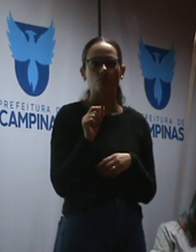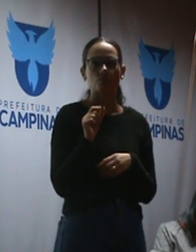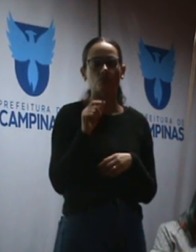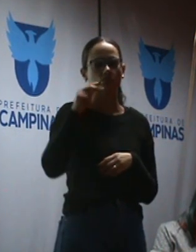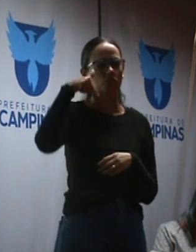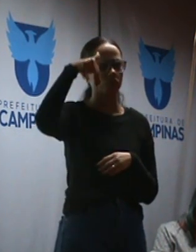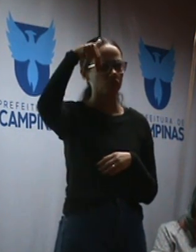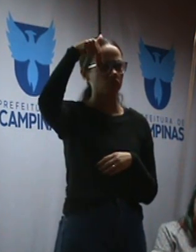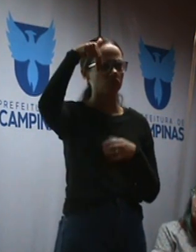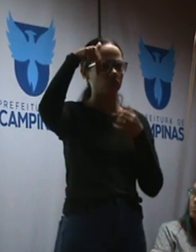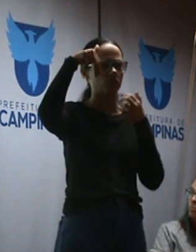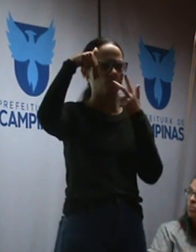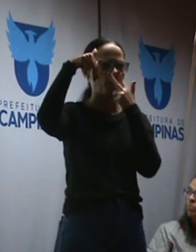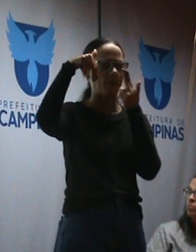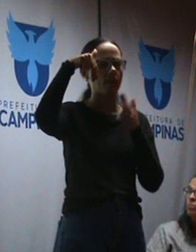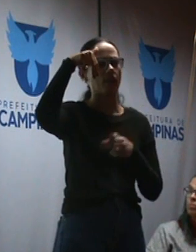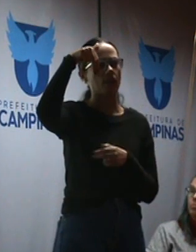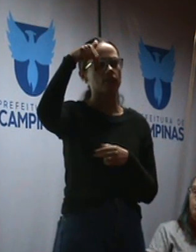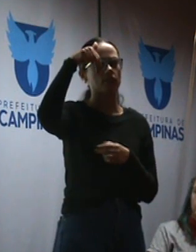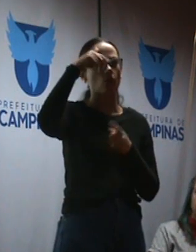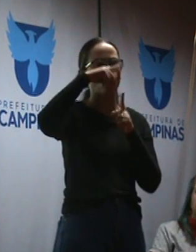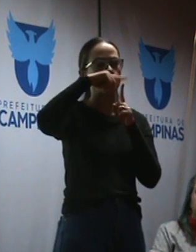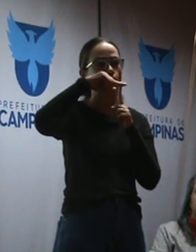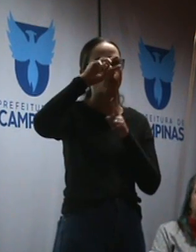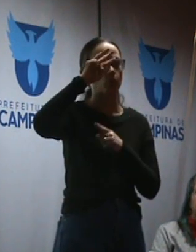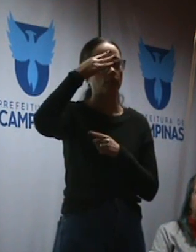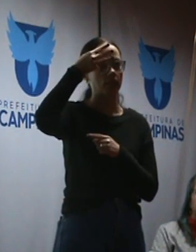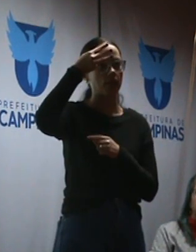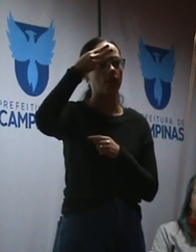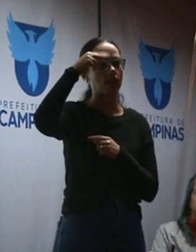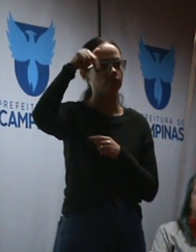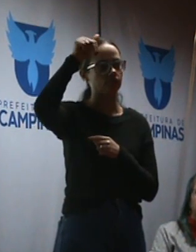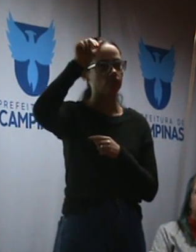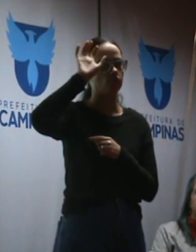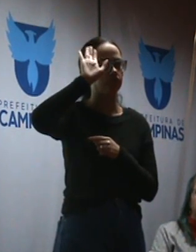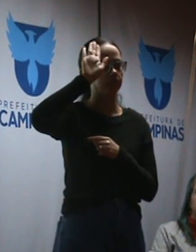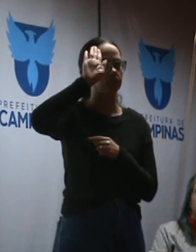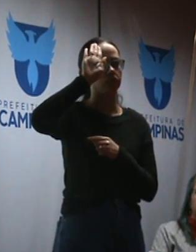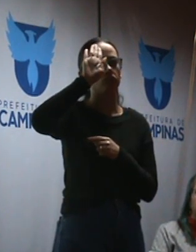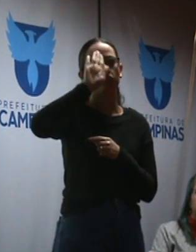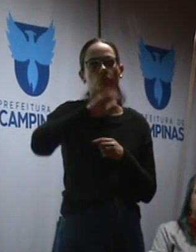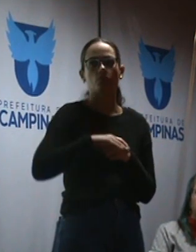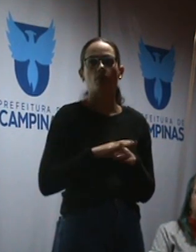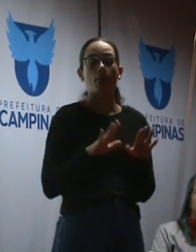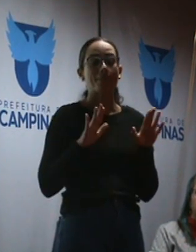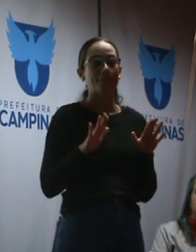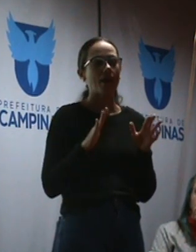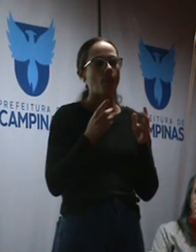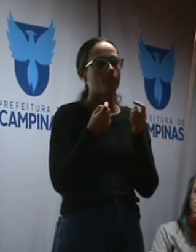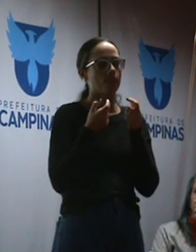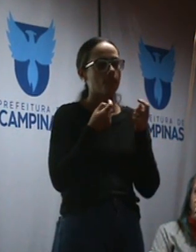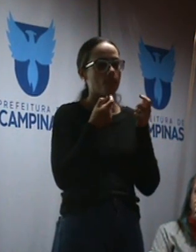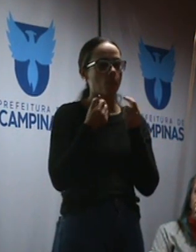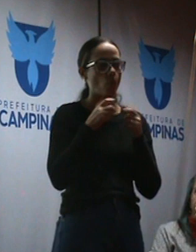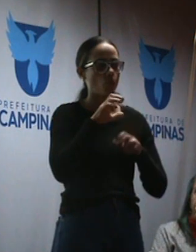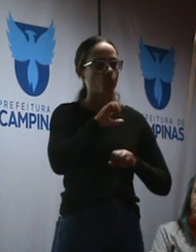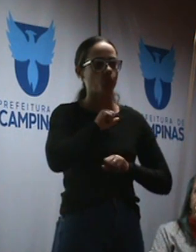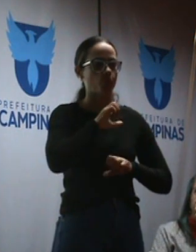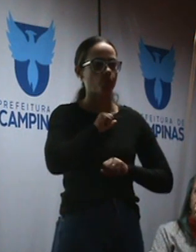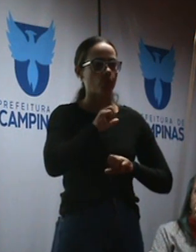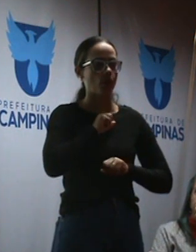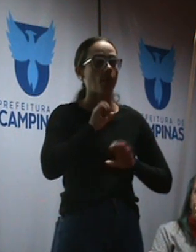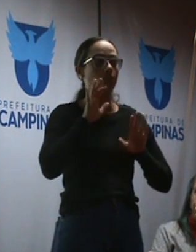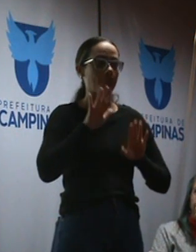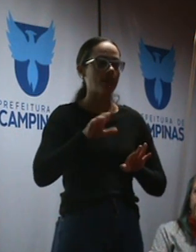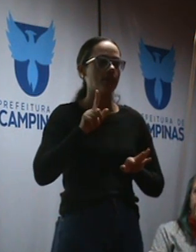norte do país, o sorotipo 3, que já fazia um tempo que ele não circulava. Só que foram poucos casos, mas mesmo assim gerou um alerta